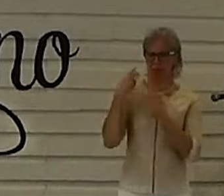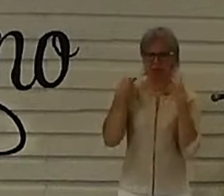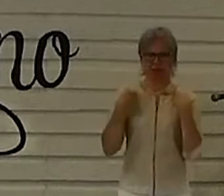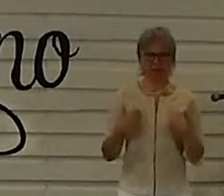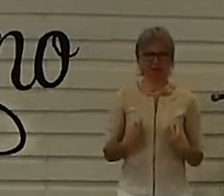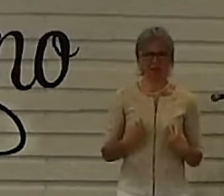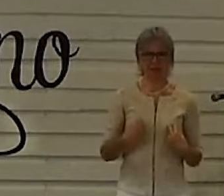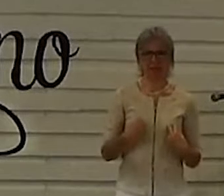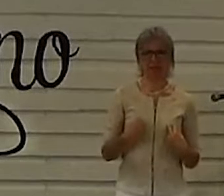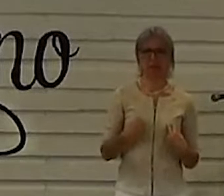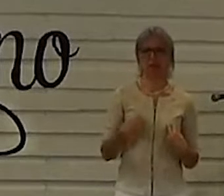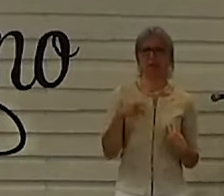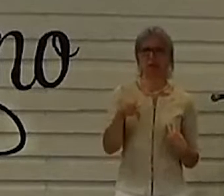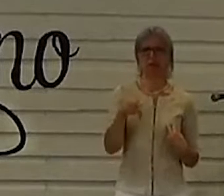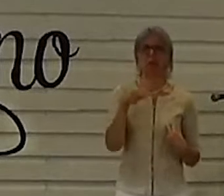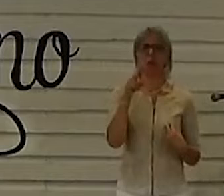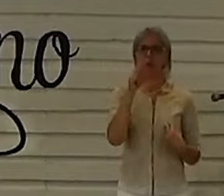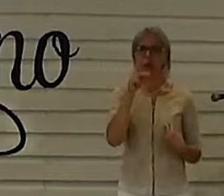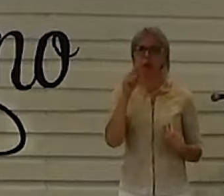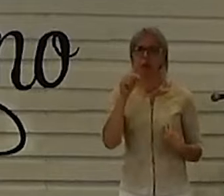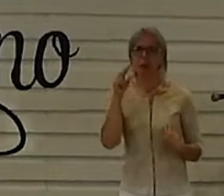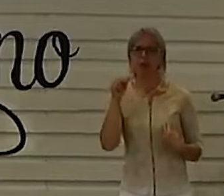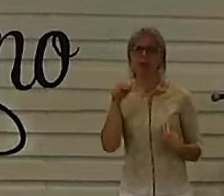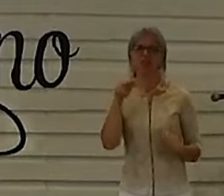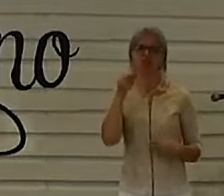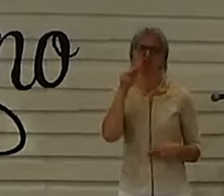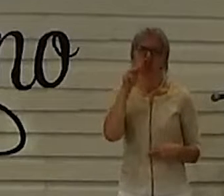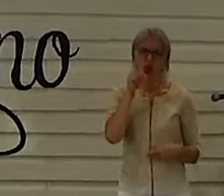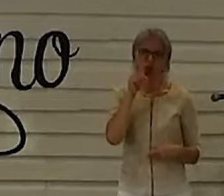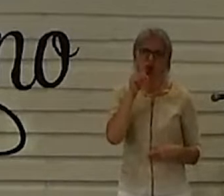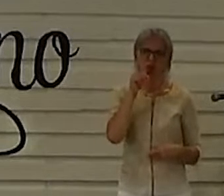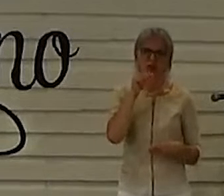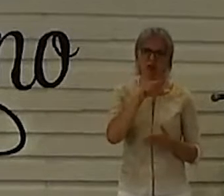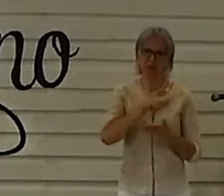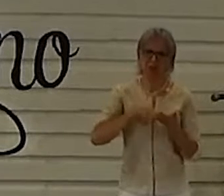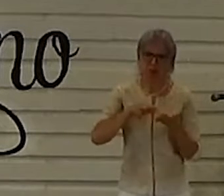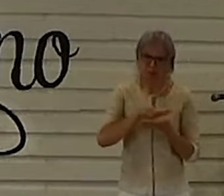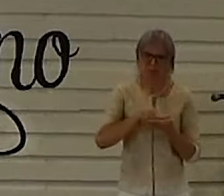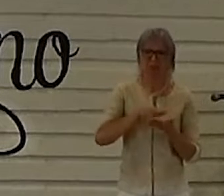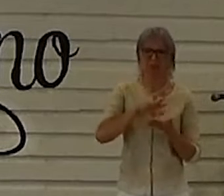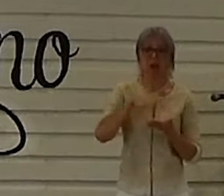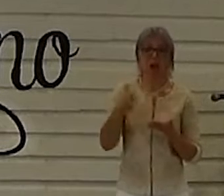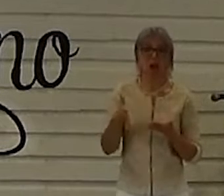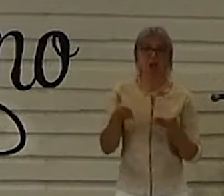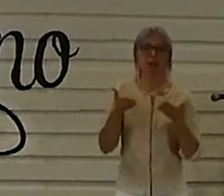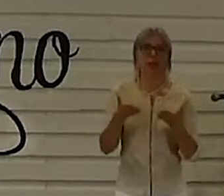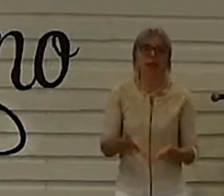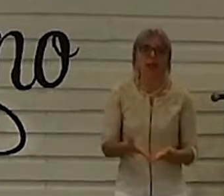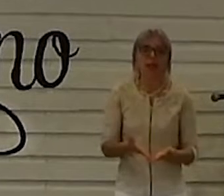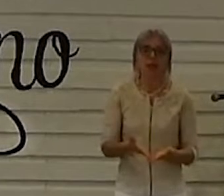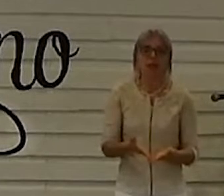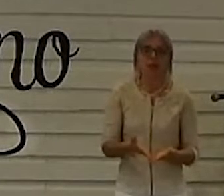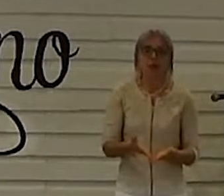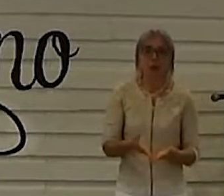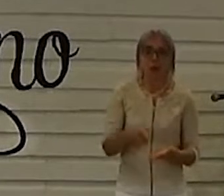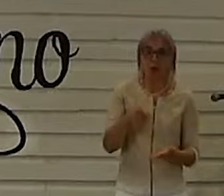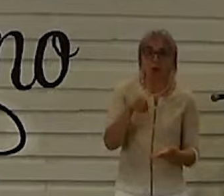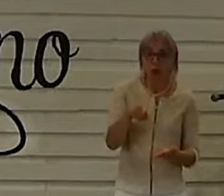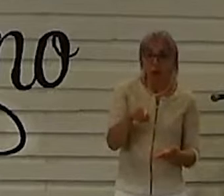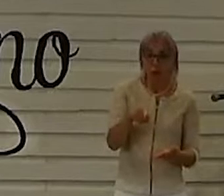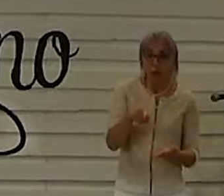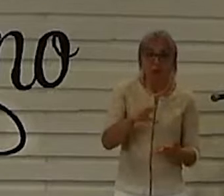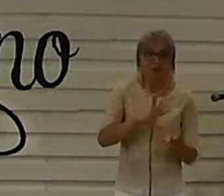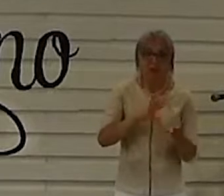di chi ne ha più ne metta. Adesso con lui, solo il Signore, la Bibbia,